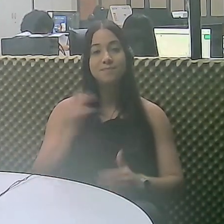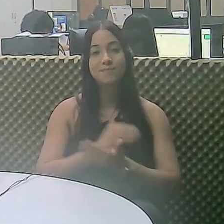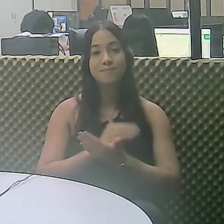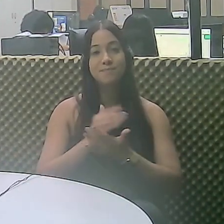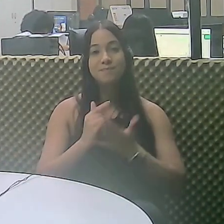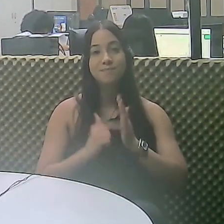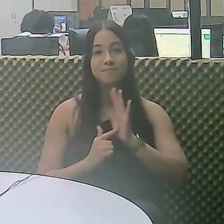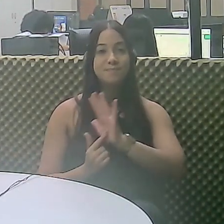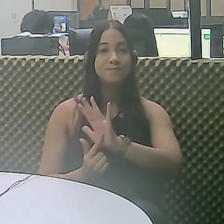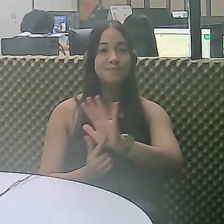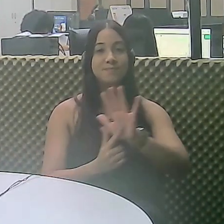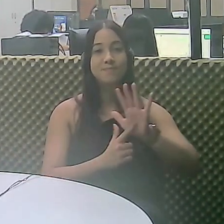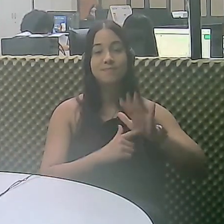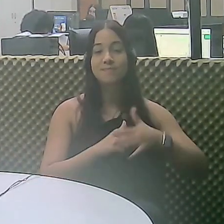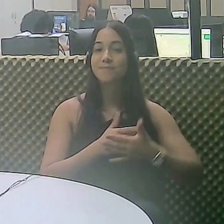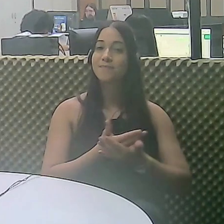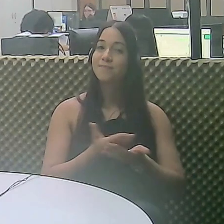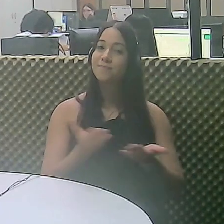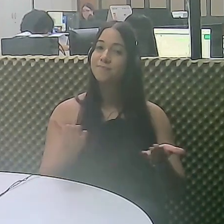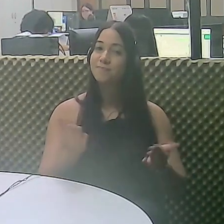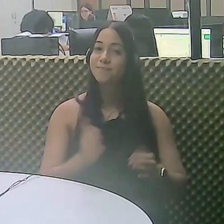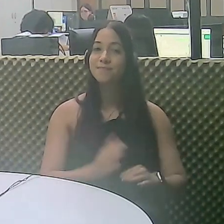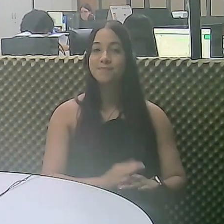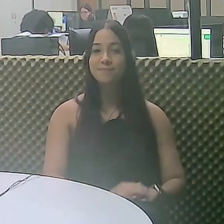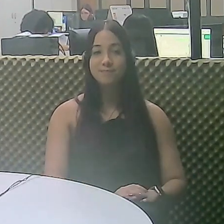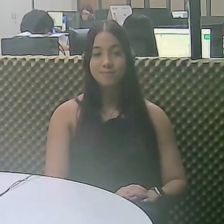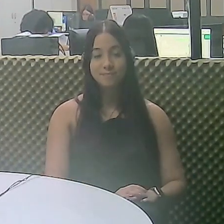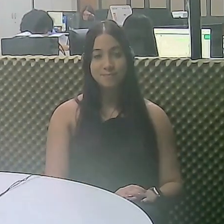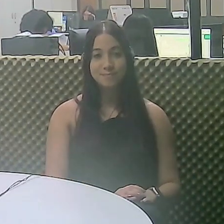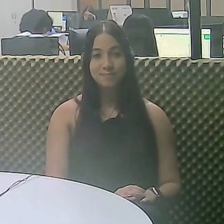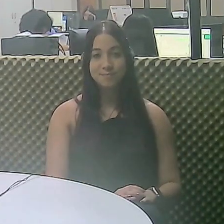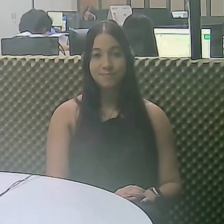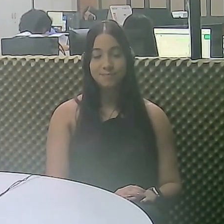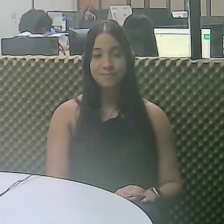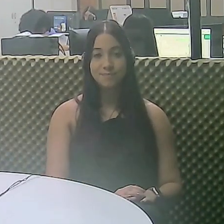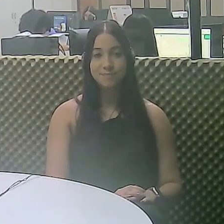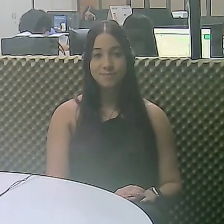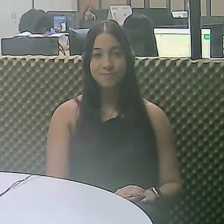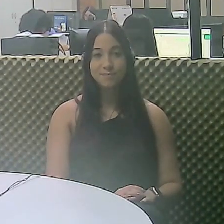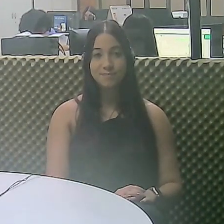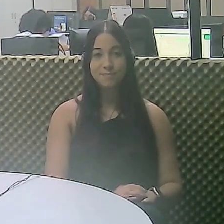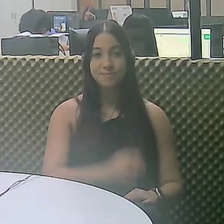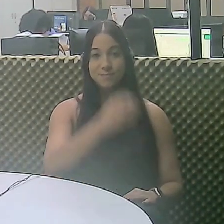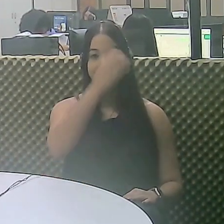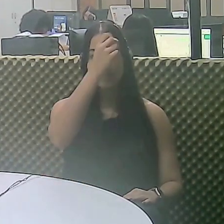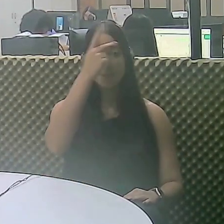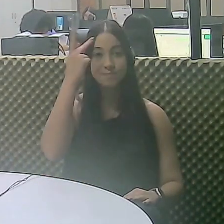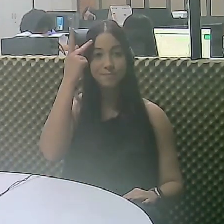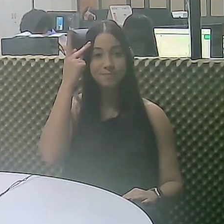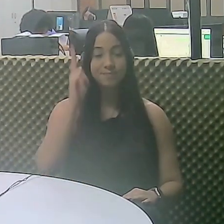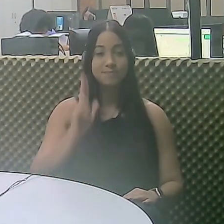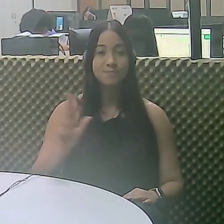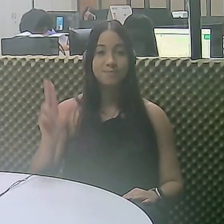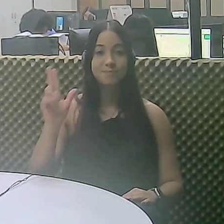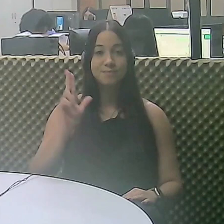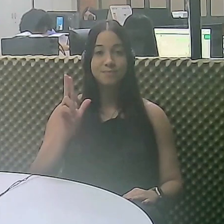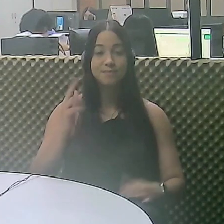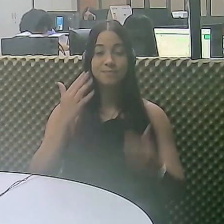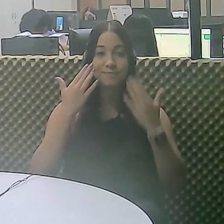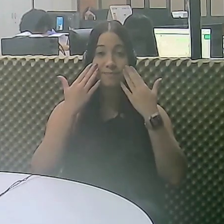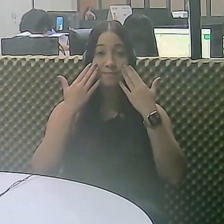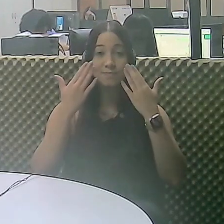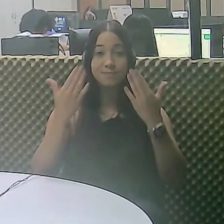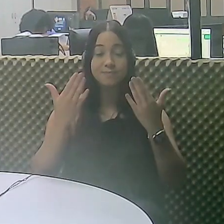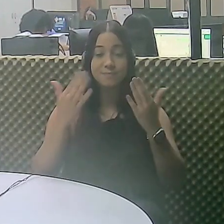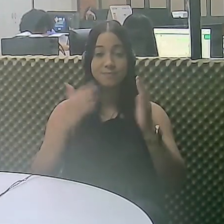Uberlândia no ar PR você a Prefeitura de Uberlândia fará uma apresentação